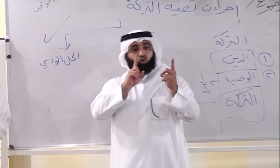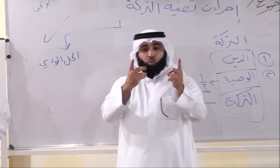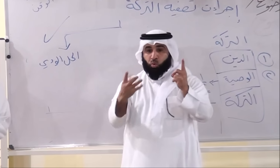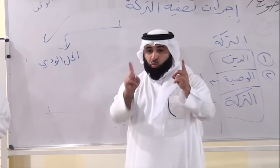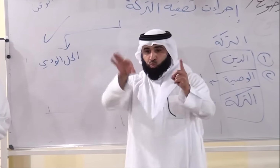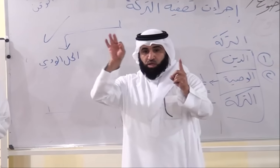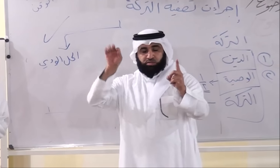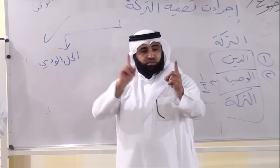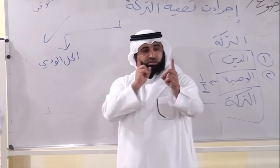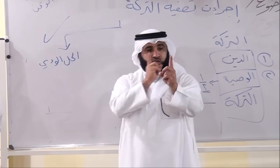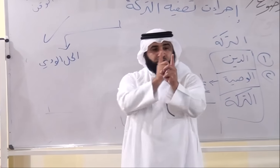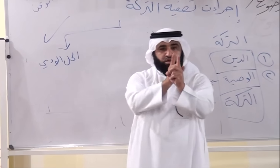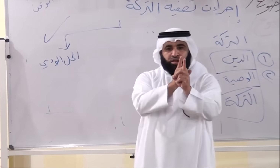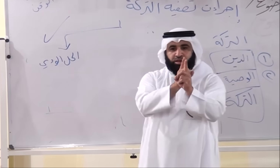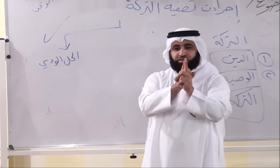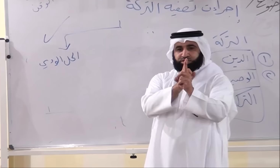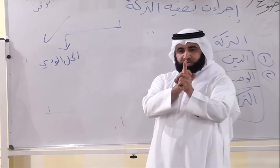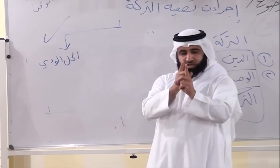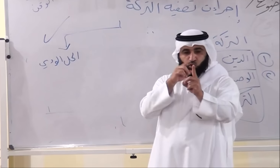والام قالت هذول لا يدخلون علي.